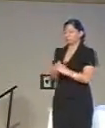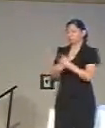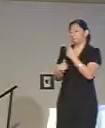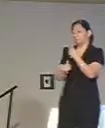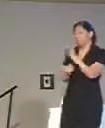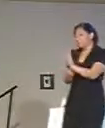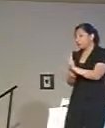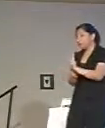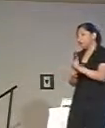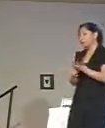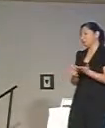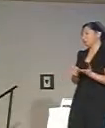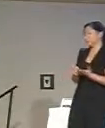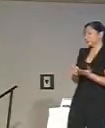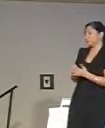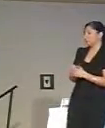embargo,